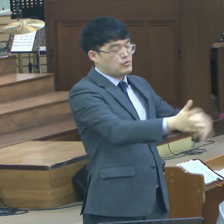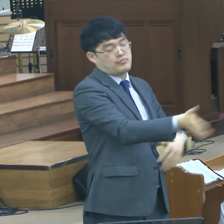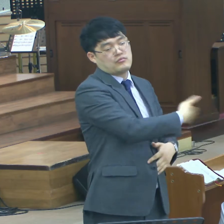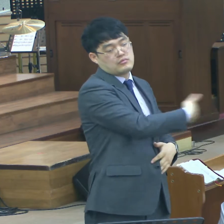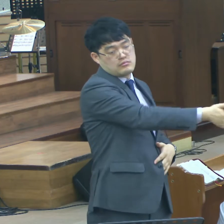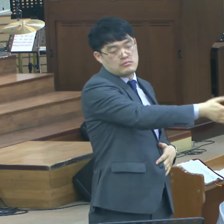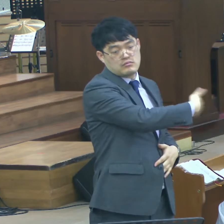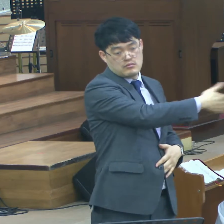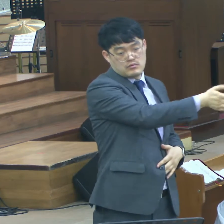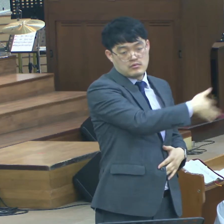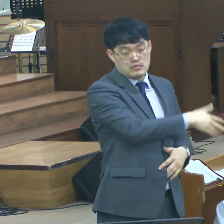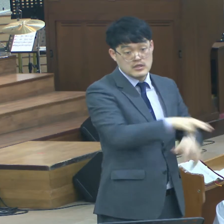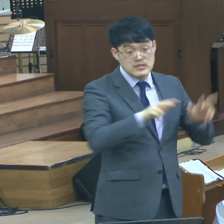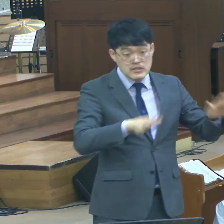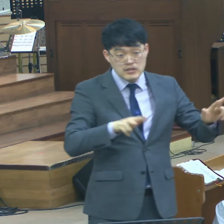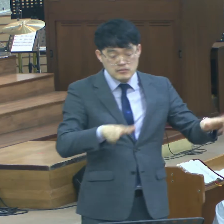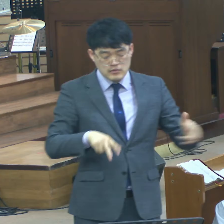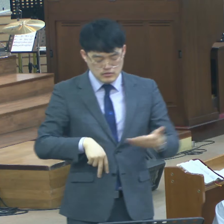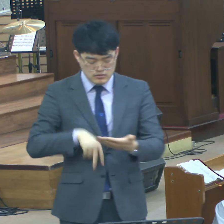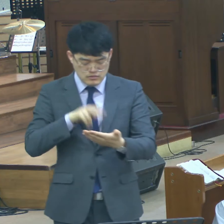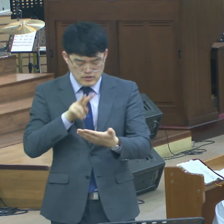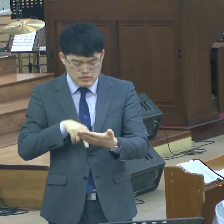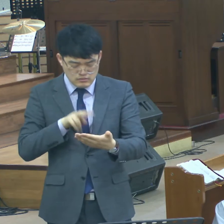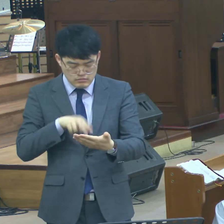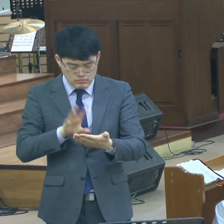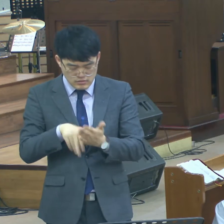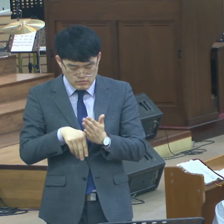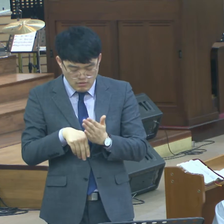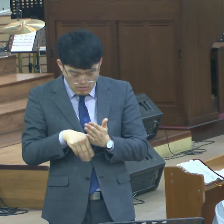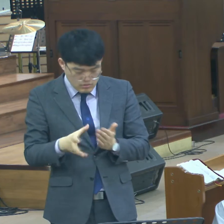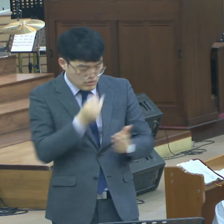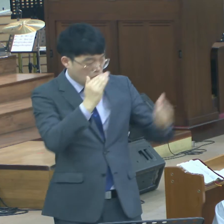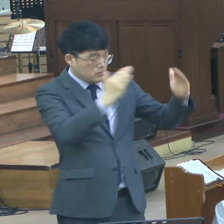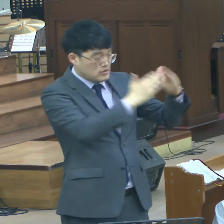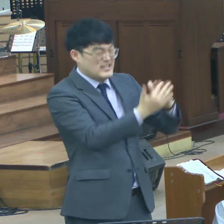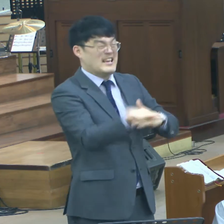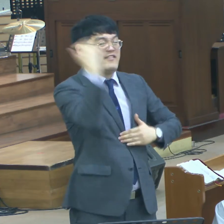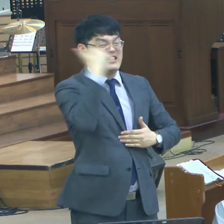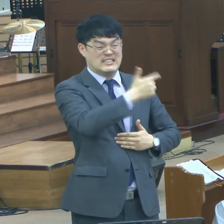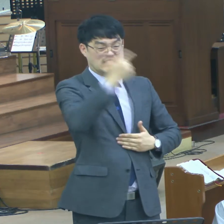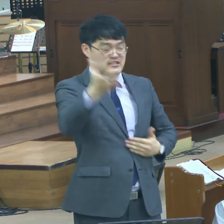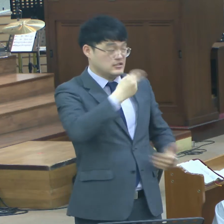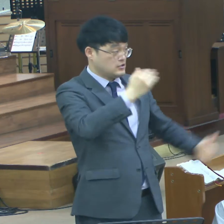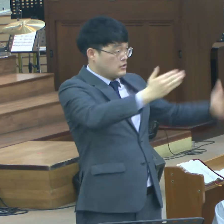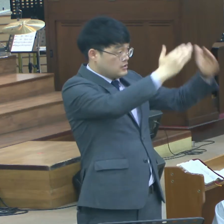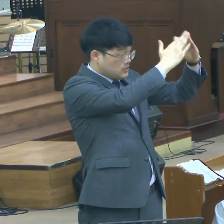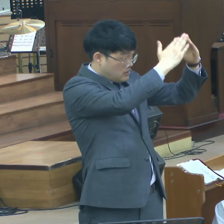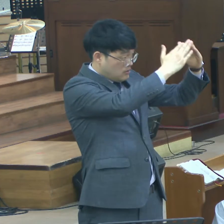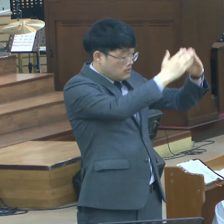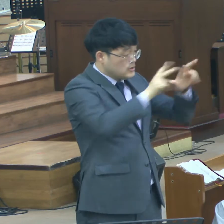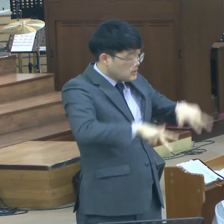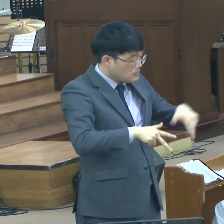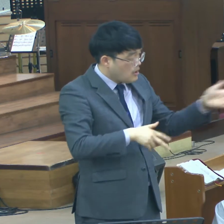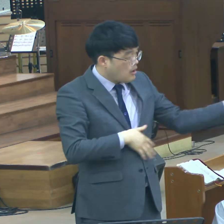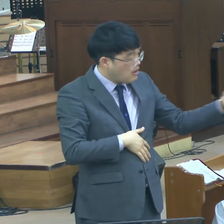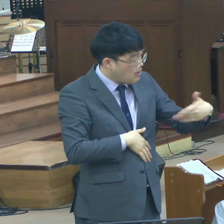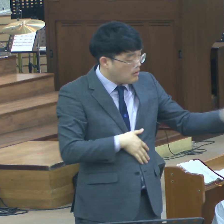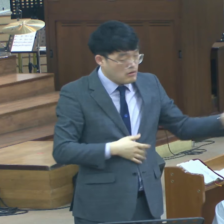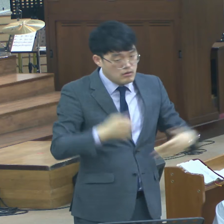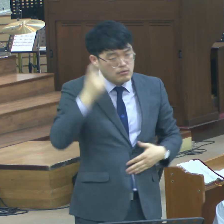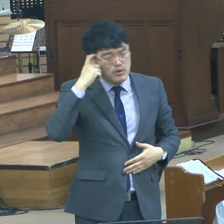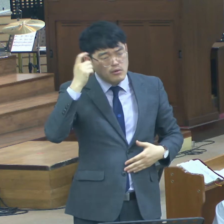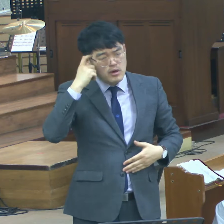독자들이 이것을 읽을 때는 성전이 없는 거예요. 그러면 그 거대한 성전이 왜 없어졌는가 했을 때